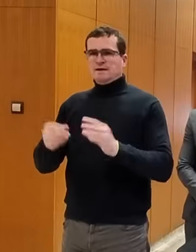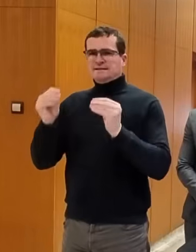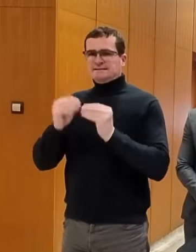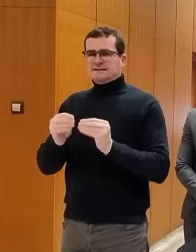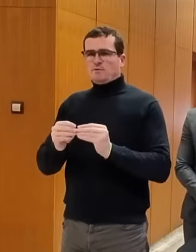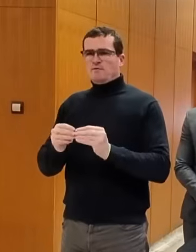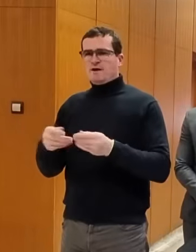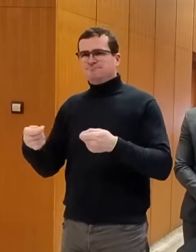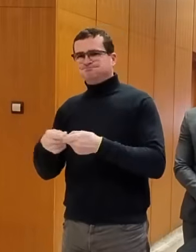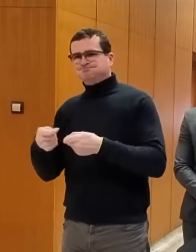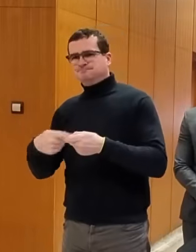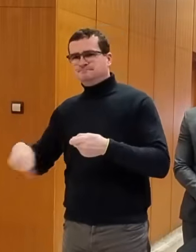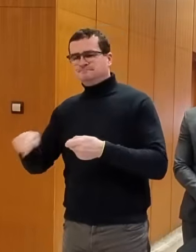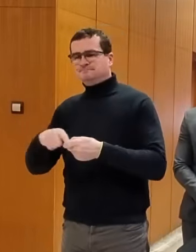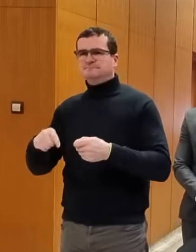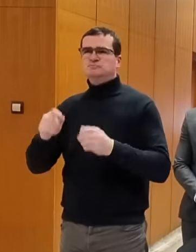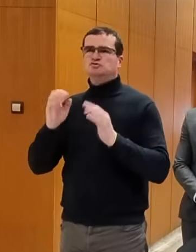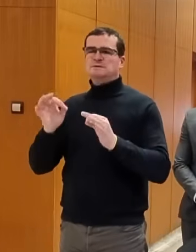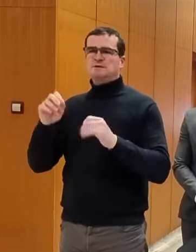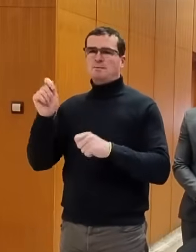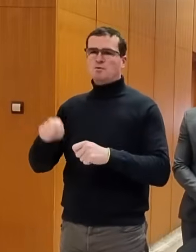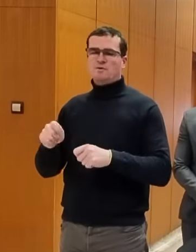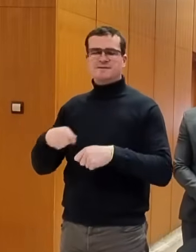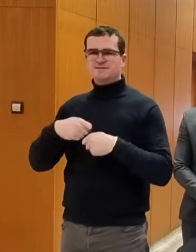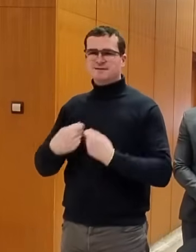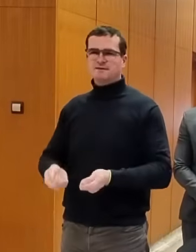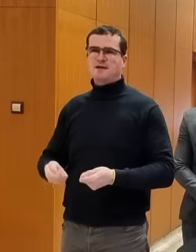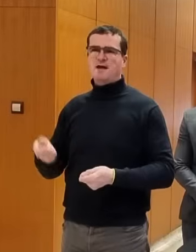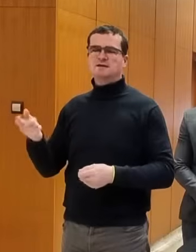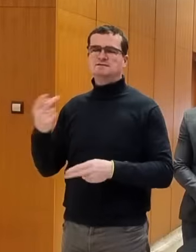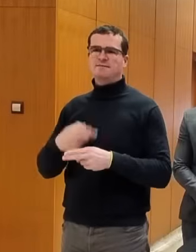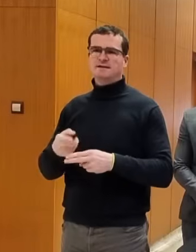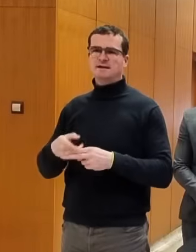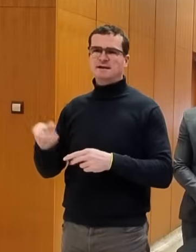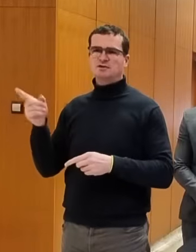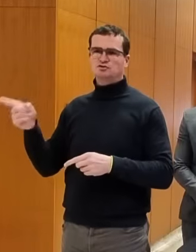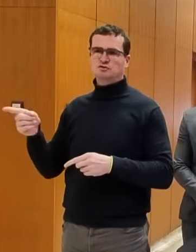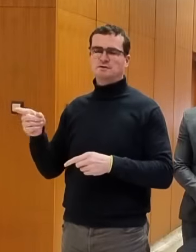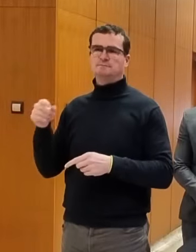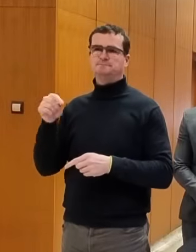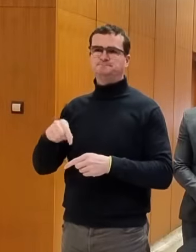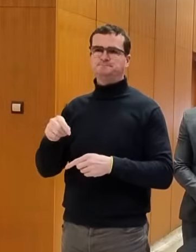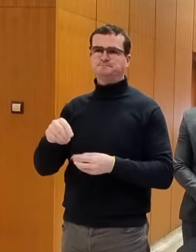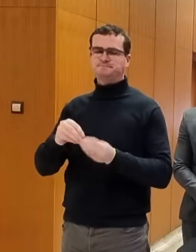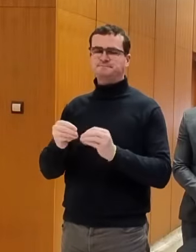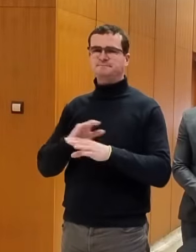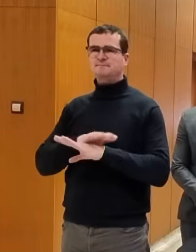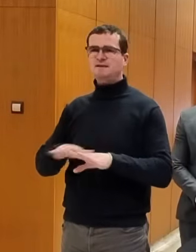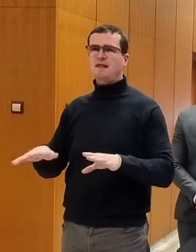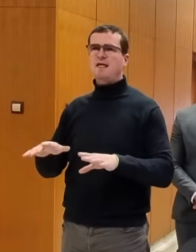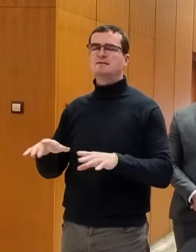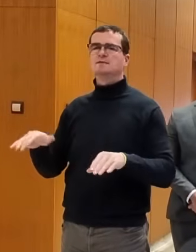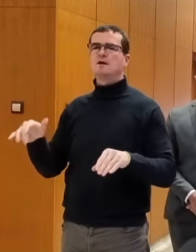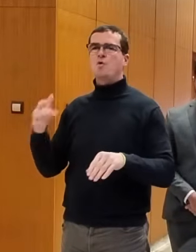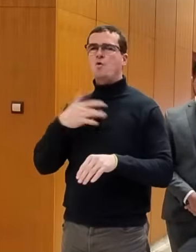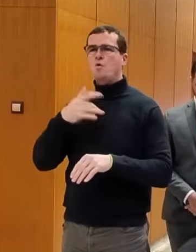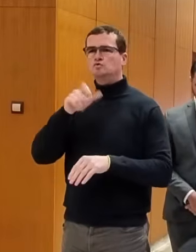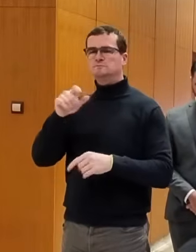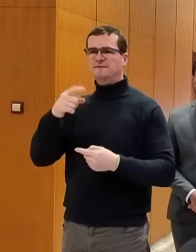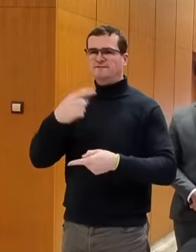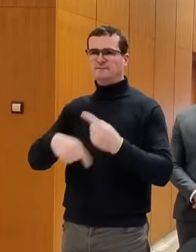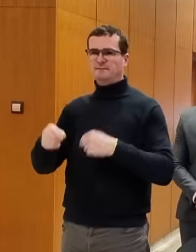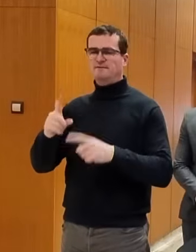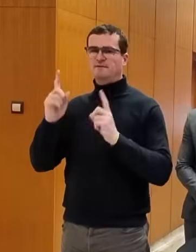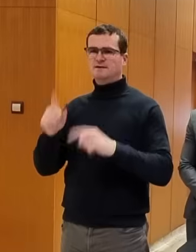systémovú zaujatosť celého úradu špeciálnej prokuratúry a nie je možné vyriešiť túto vec len personálnymi výmenami,